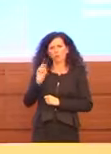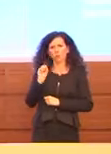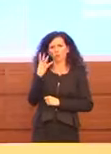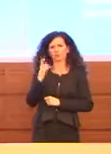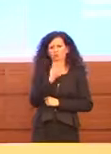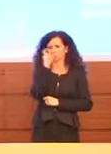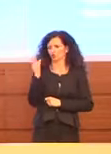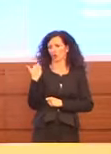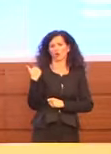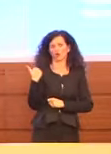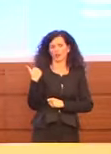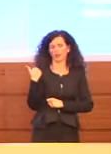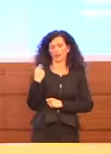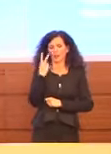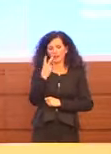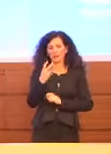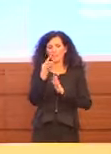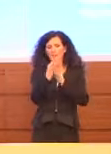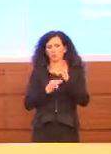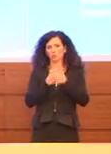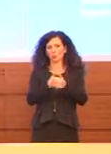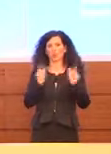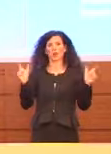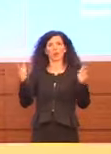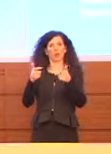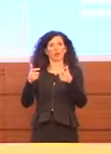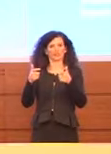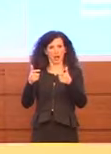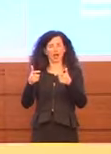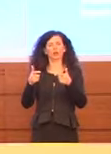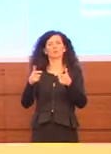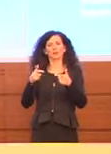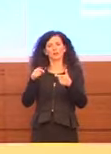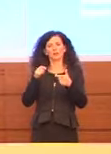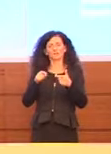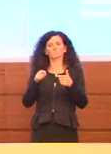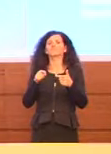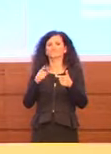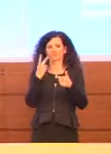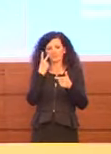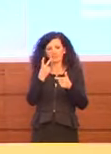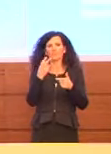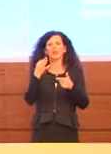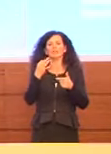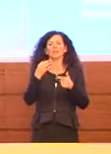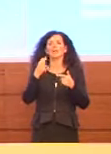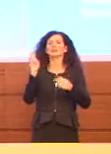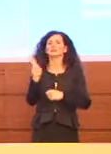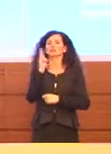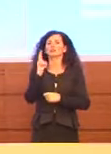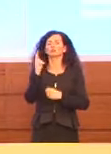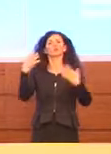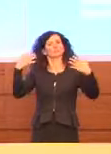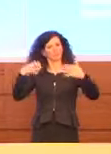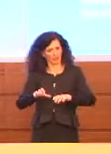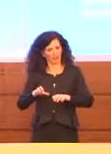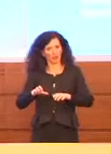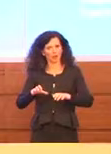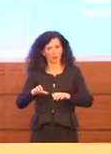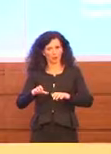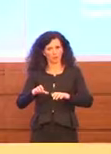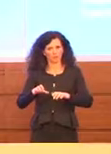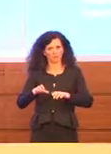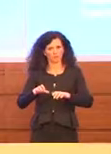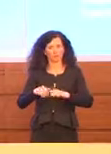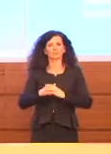le misure di lock down abbiamo sostanzialmente dimezzato il numero dei deceduti abbiamo